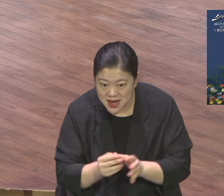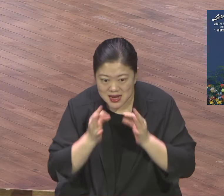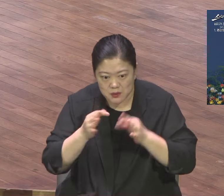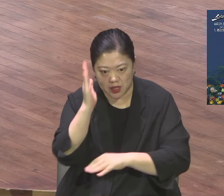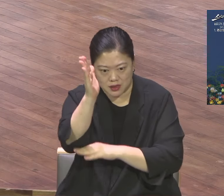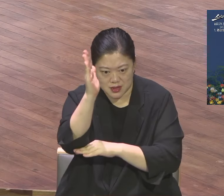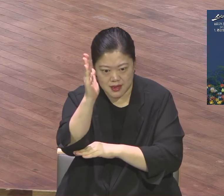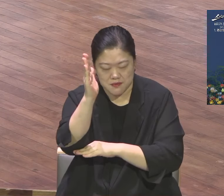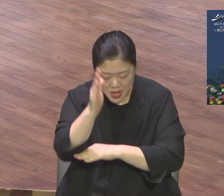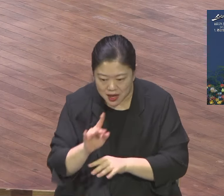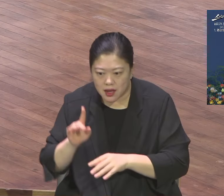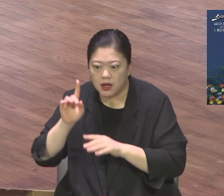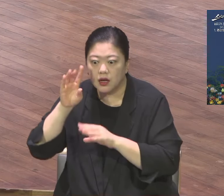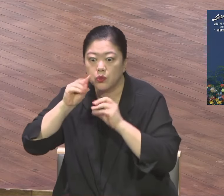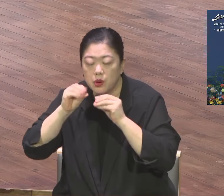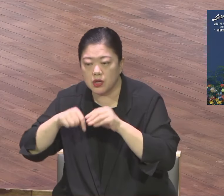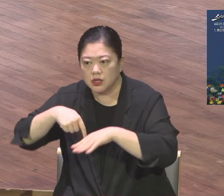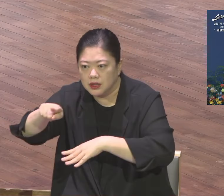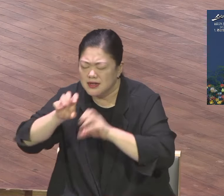그리고 국내외적으로 다 뛰어야 됩니다.